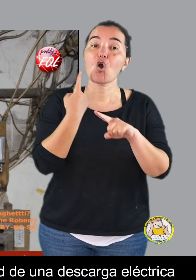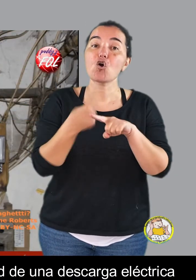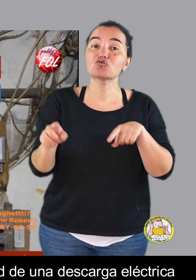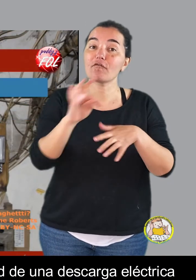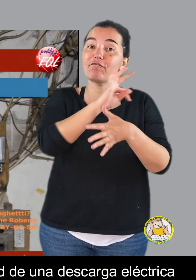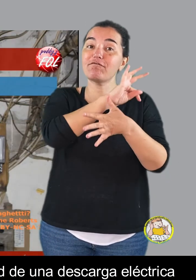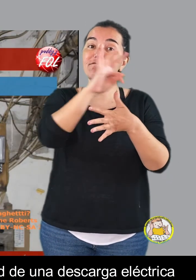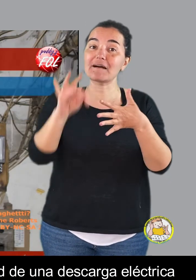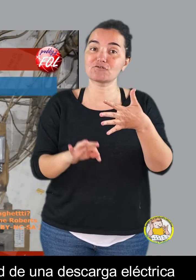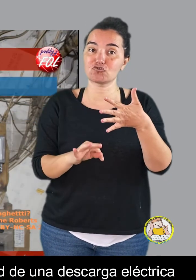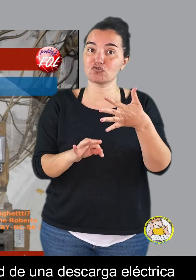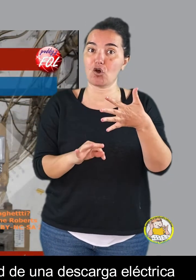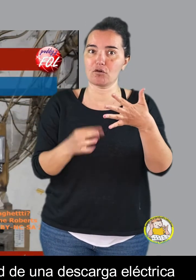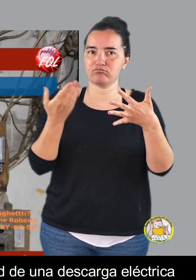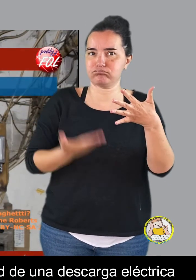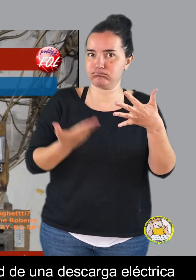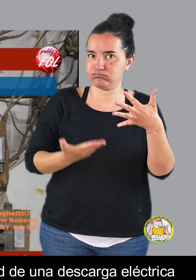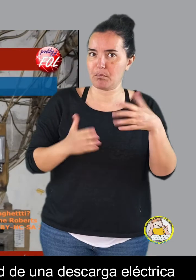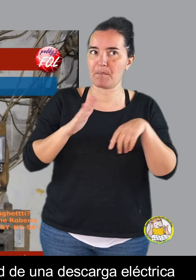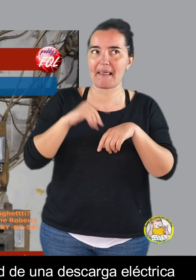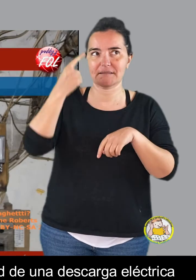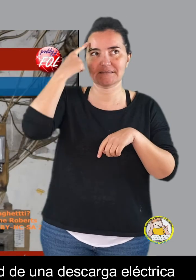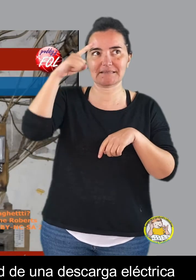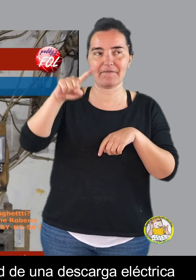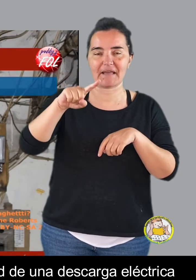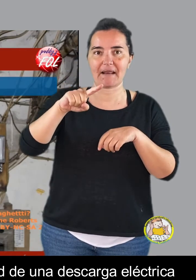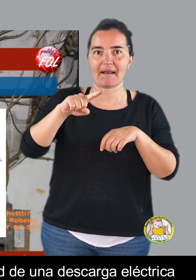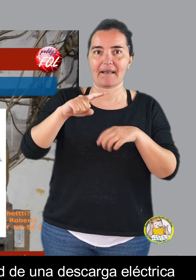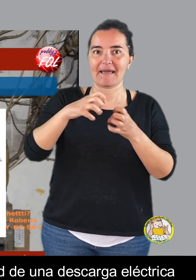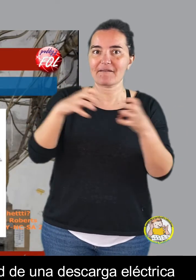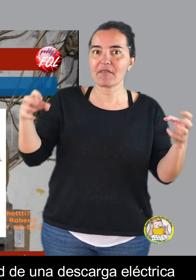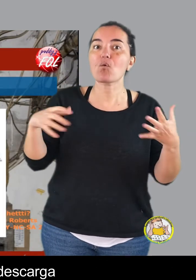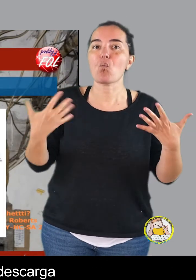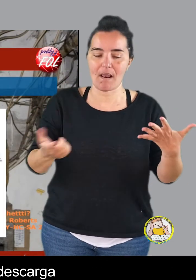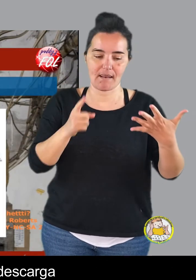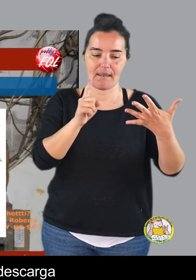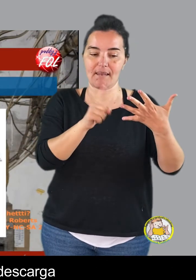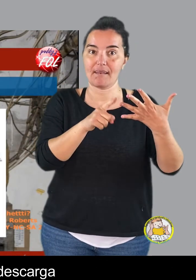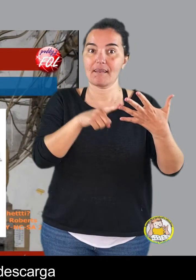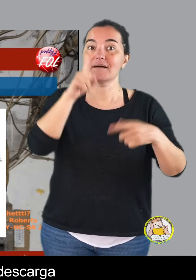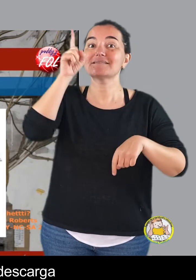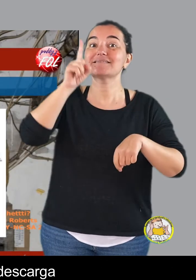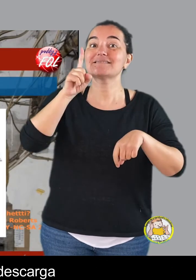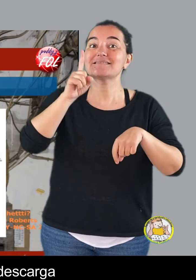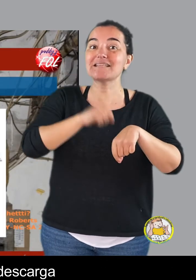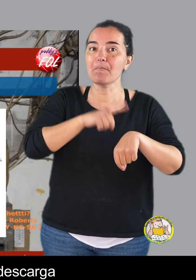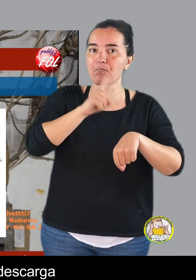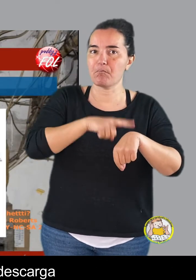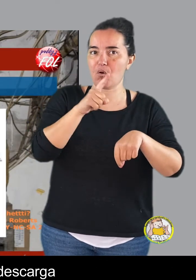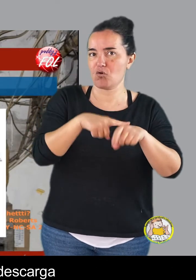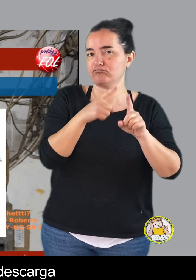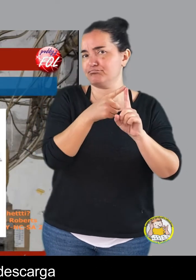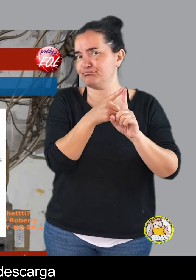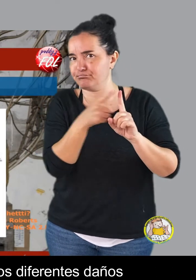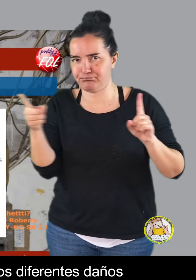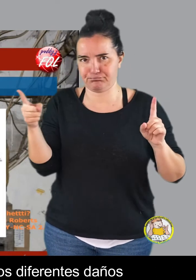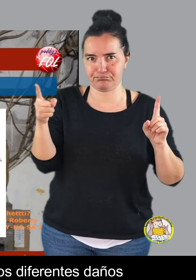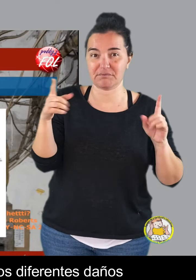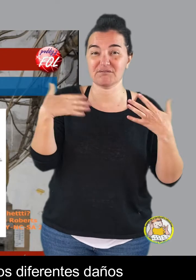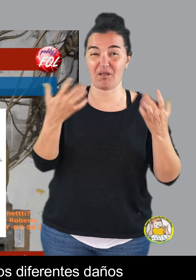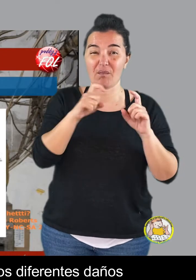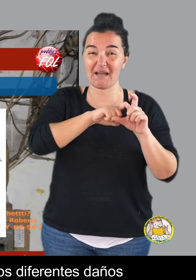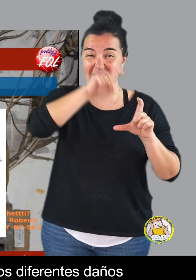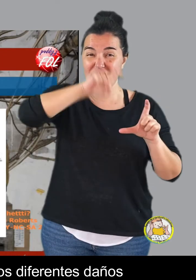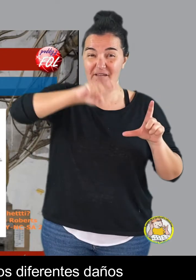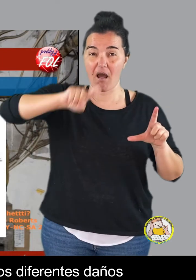Otro de los factores que determina la gravedad de una descarga eléctrica es el tiempo que dura dicha descarga. Así, en